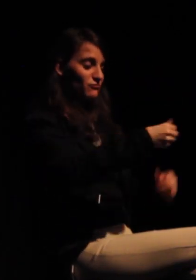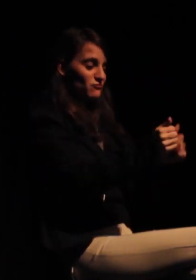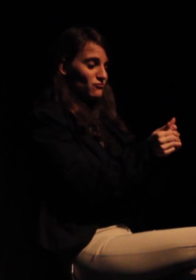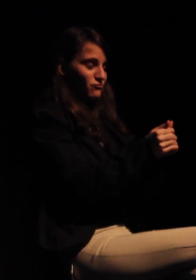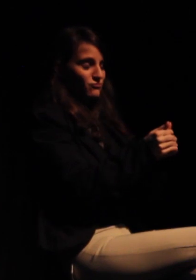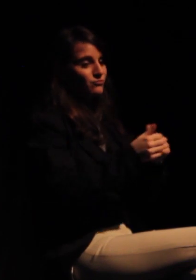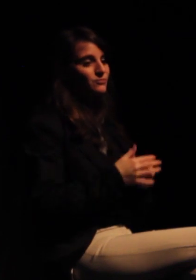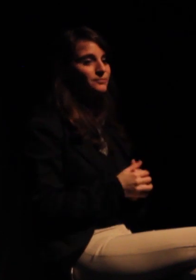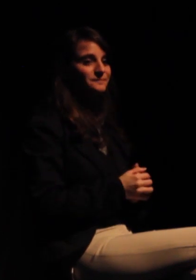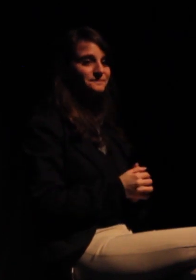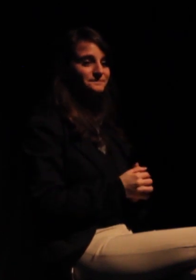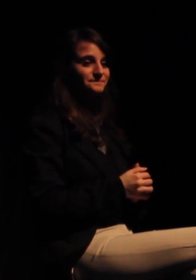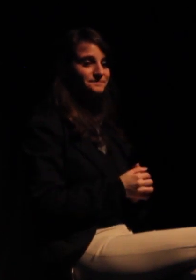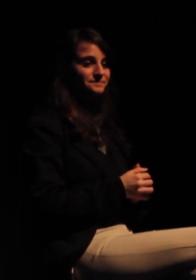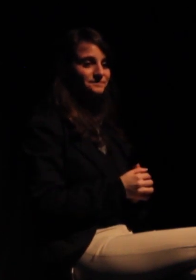palco.